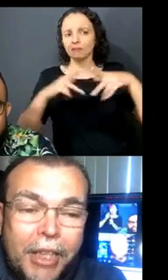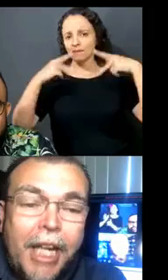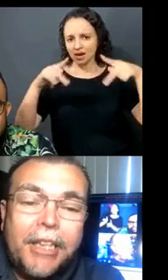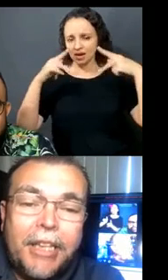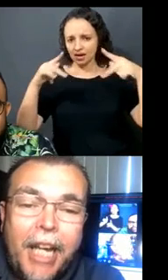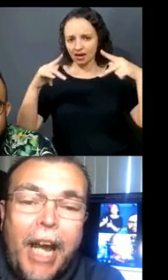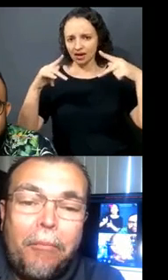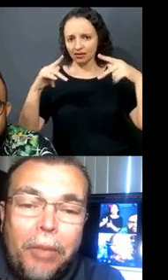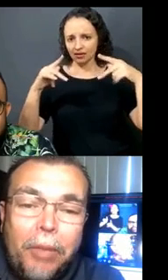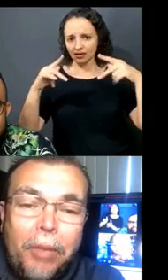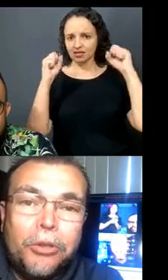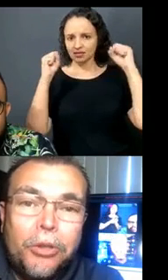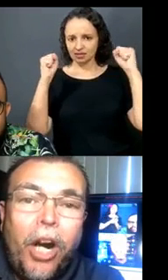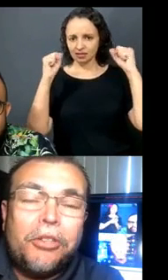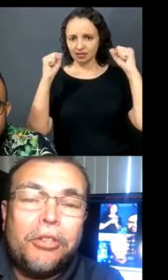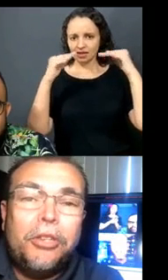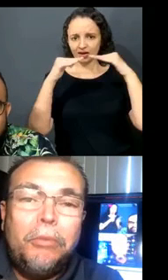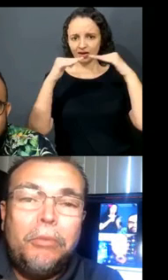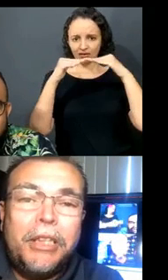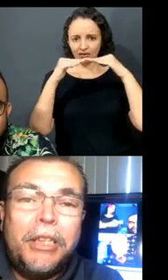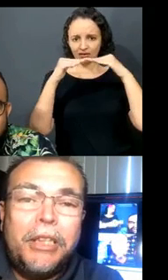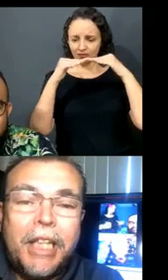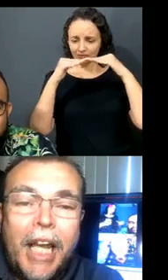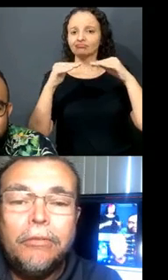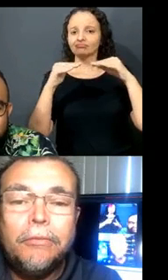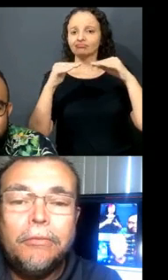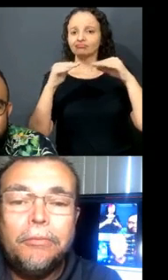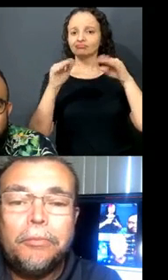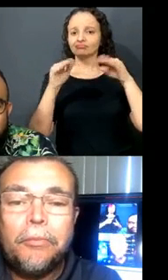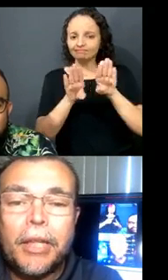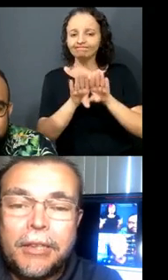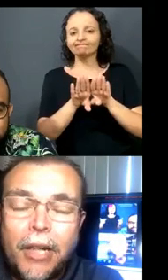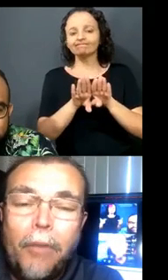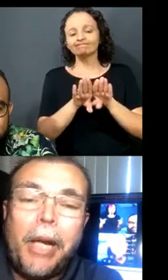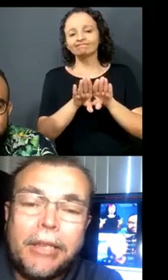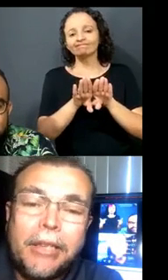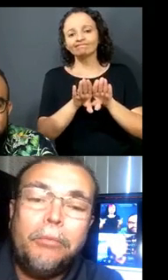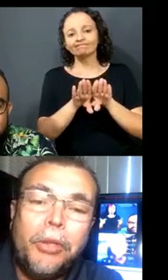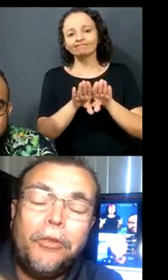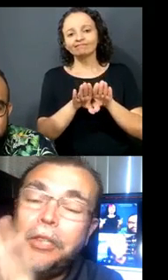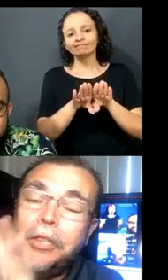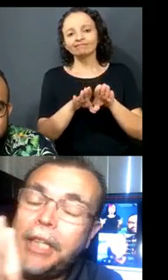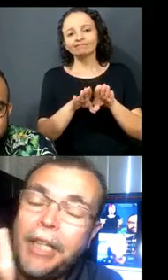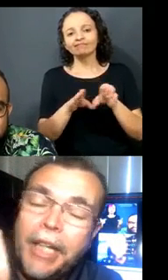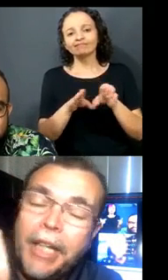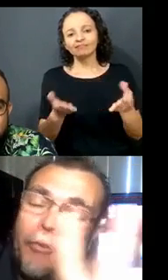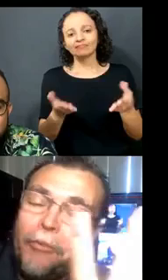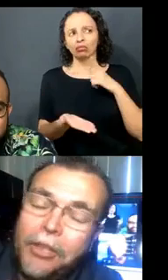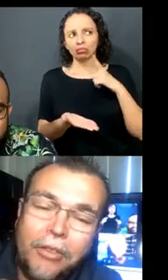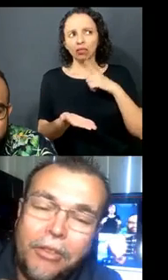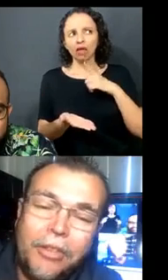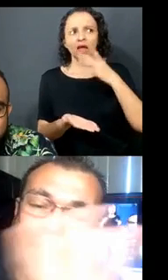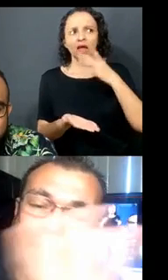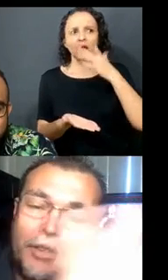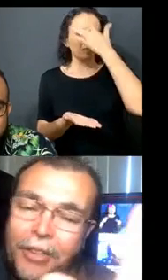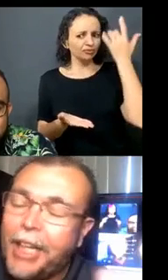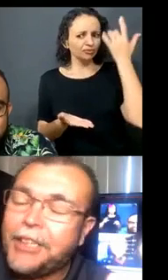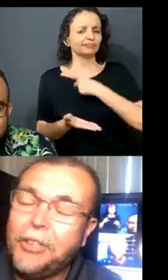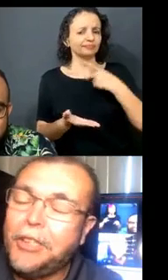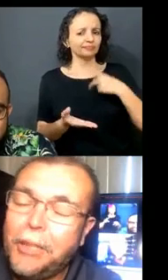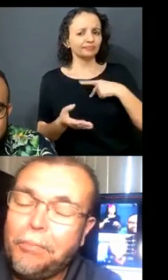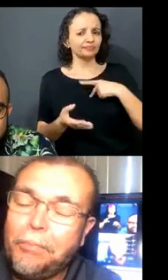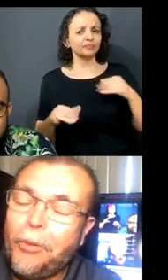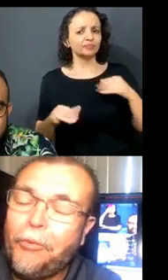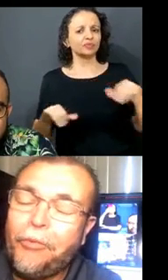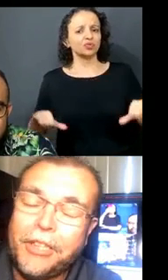eu sei que tem amigos nossos de ministério que estão passando por... Ninguém me falou, mas não é